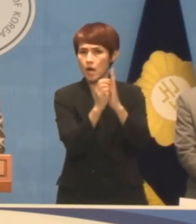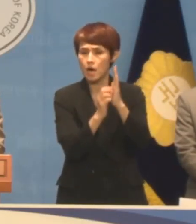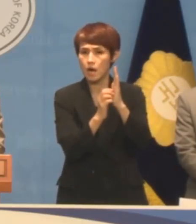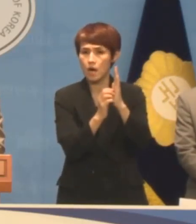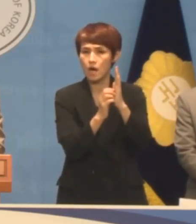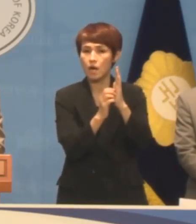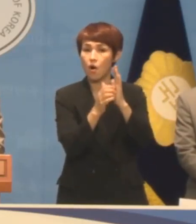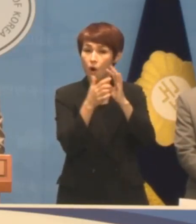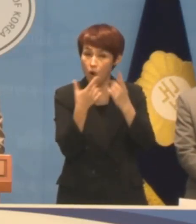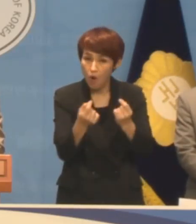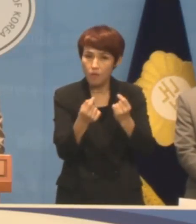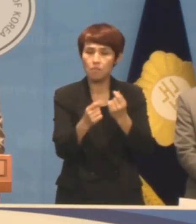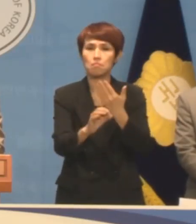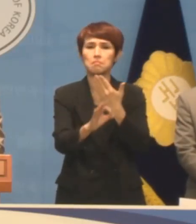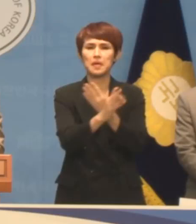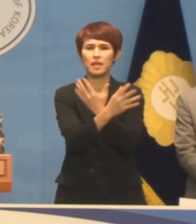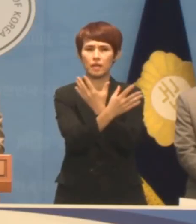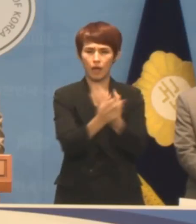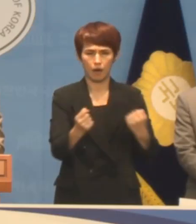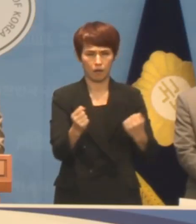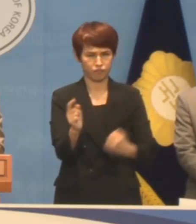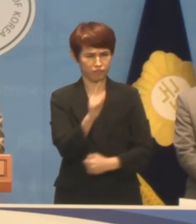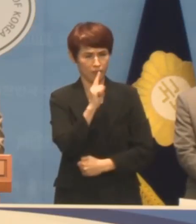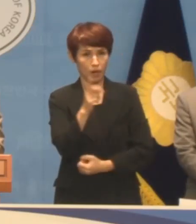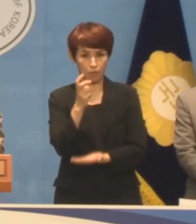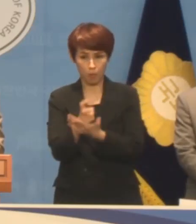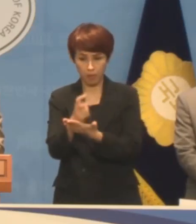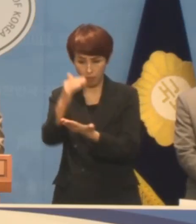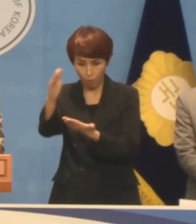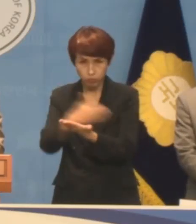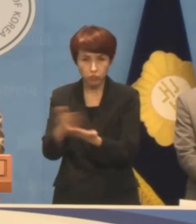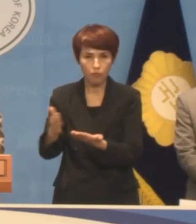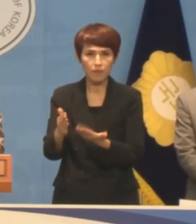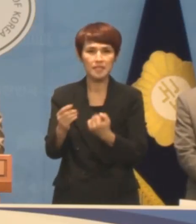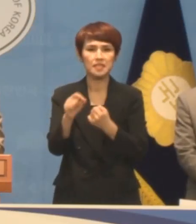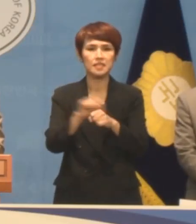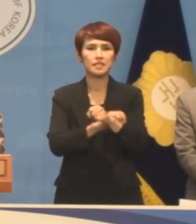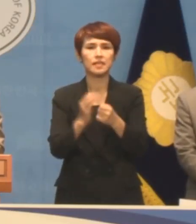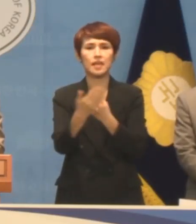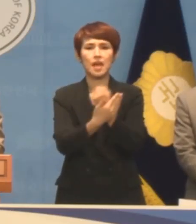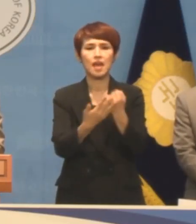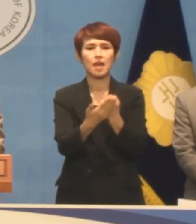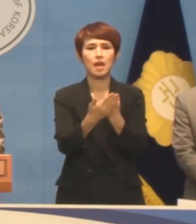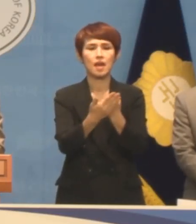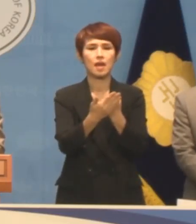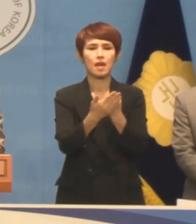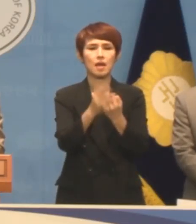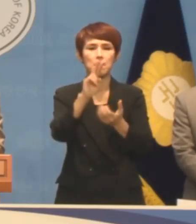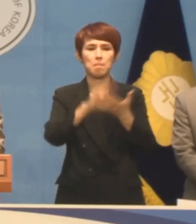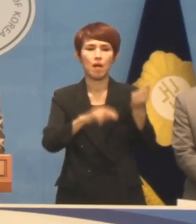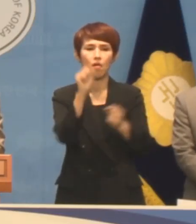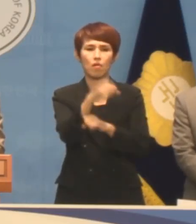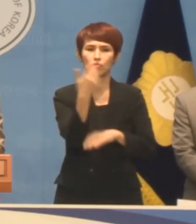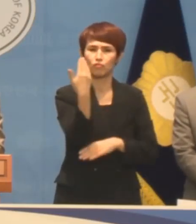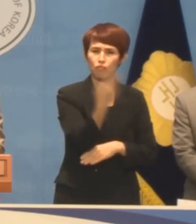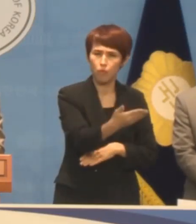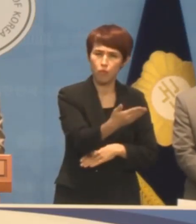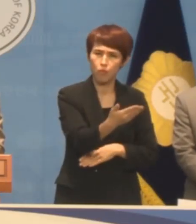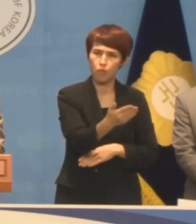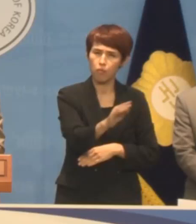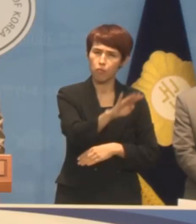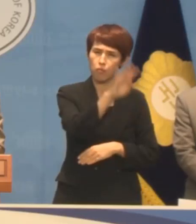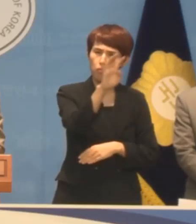수의계약이라는 법에도 없는 용어를 가지고 메리츠에게 특혜 매각을 진행하고 있는 것 아니냐라고 하는